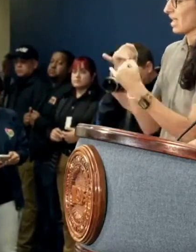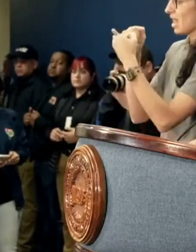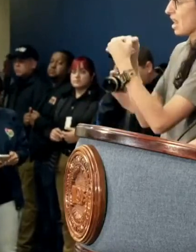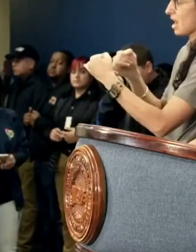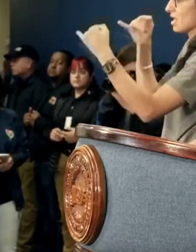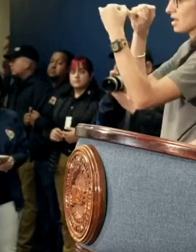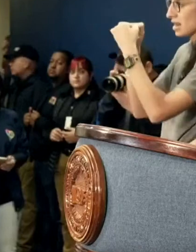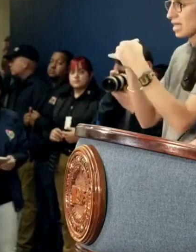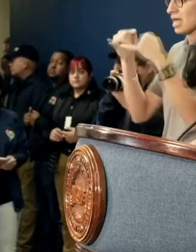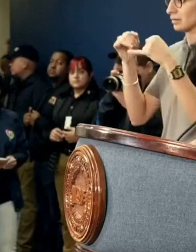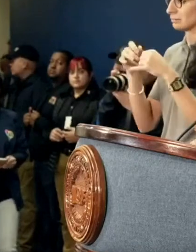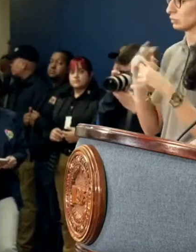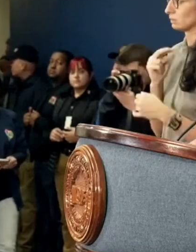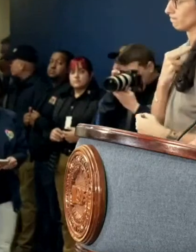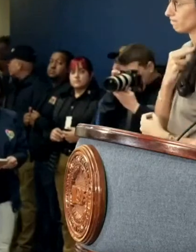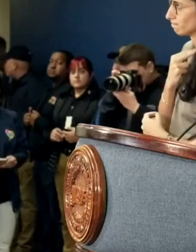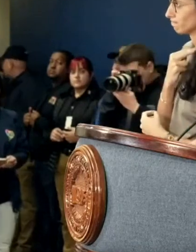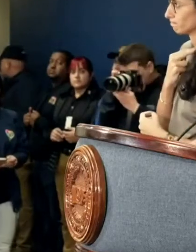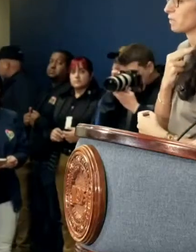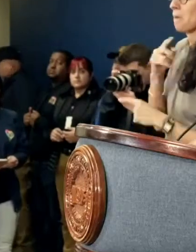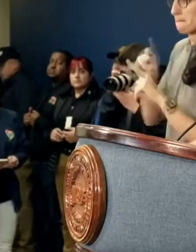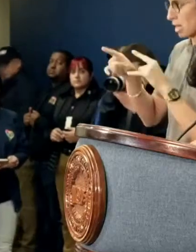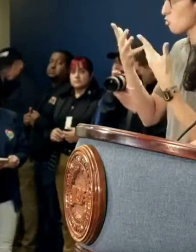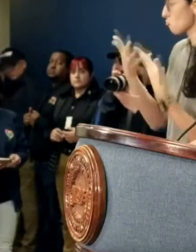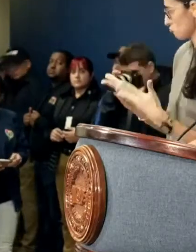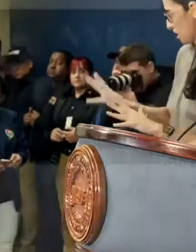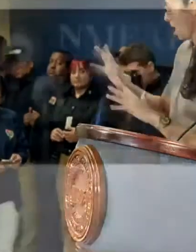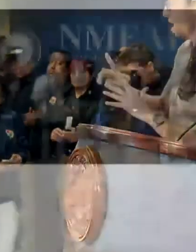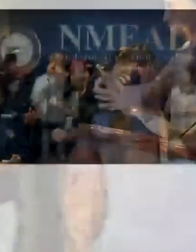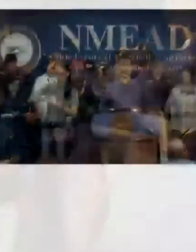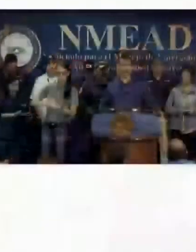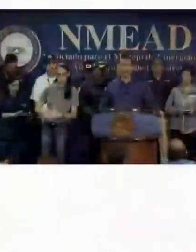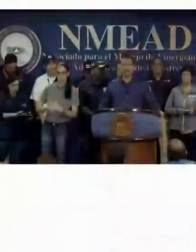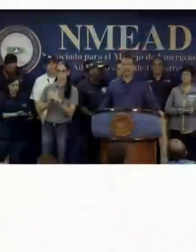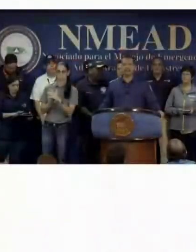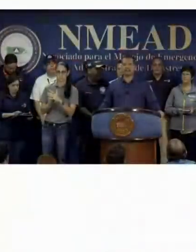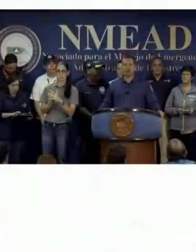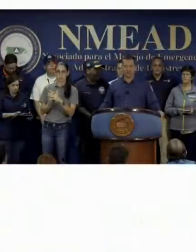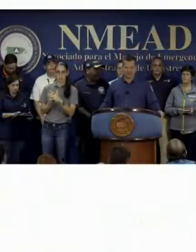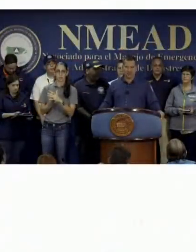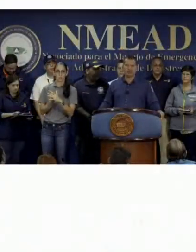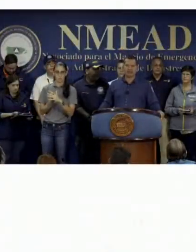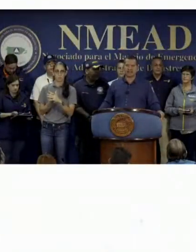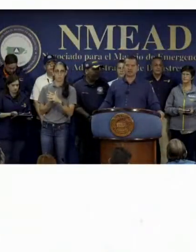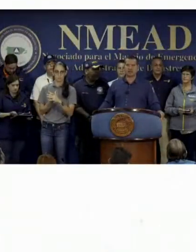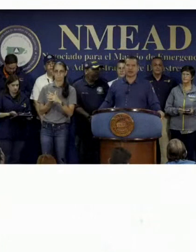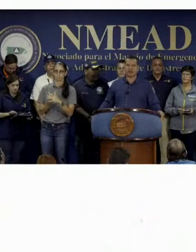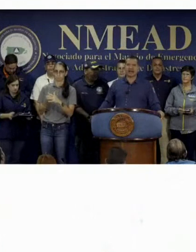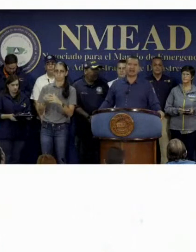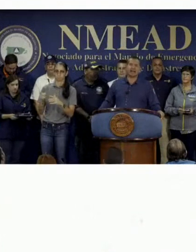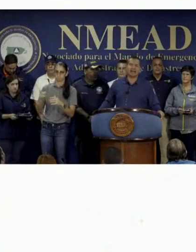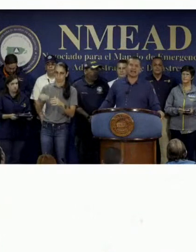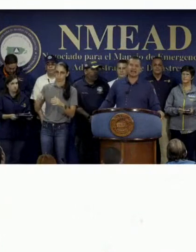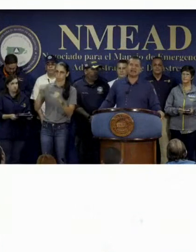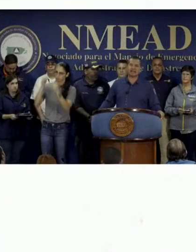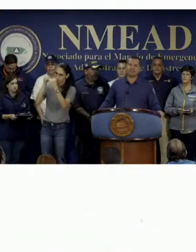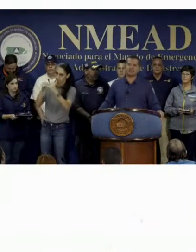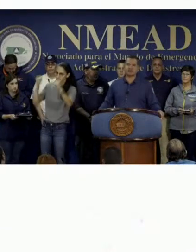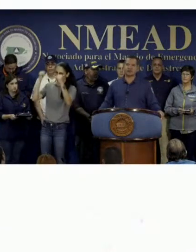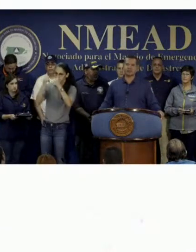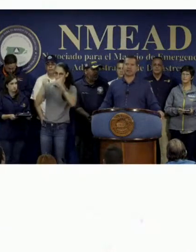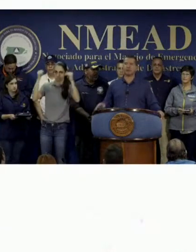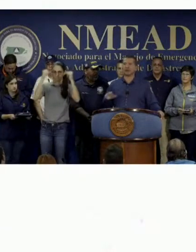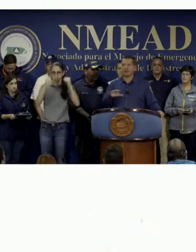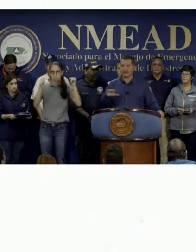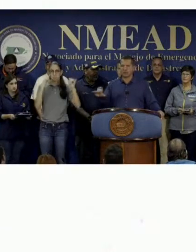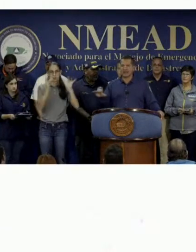pero ya comenzaron, tengo entendido y después se confirma que ya se comenzó a sobrevolar las líneas de